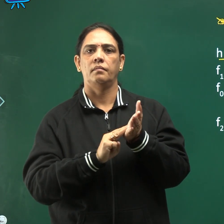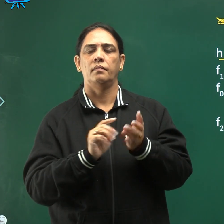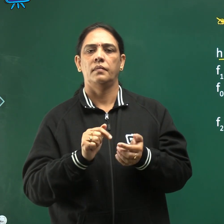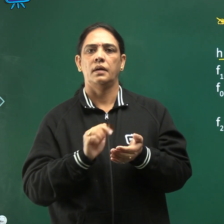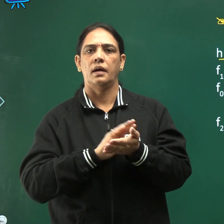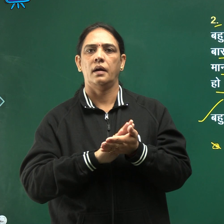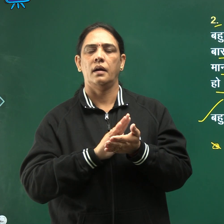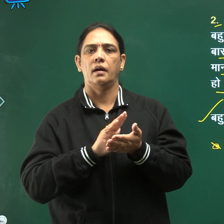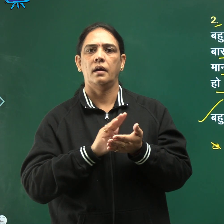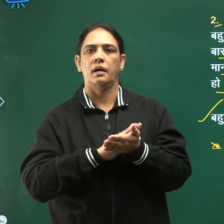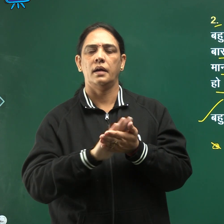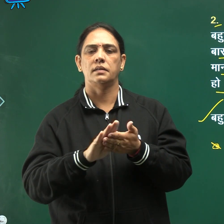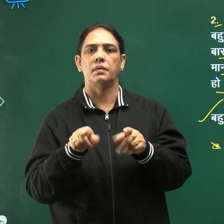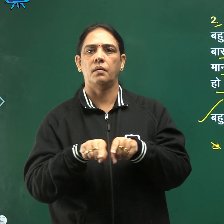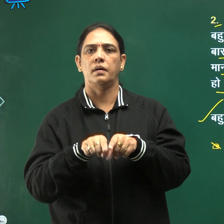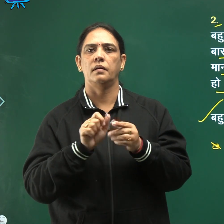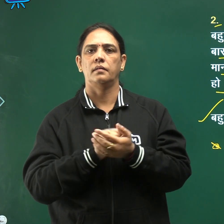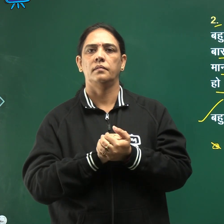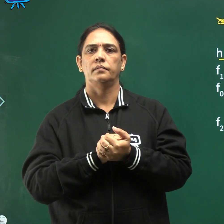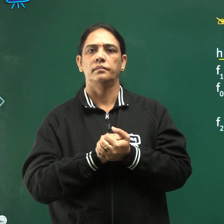H बराबर